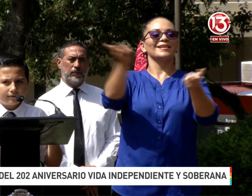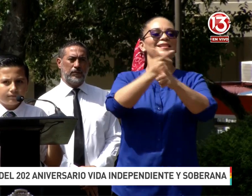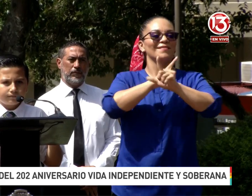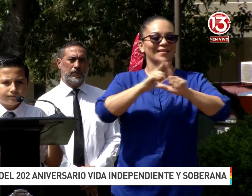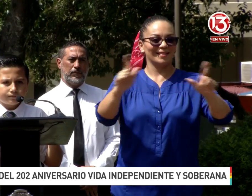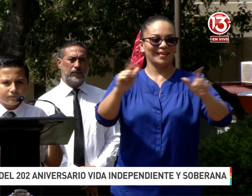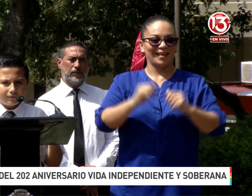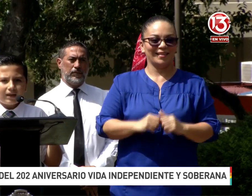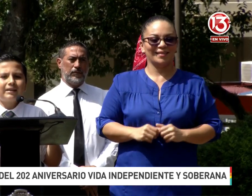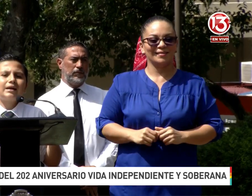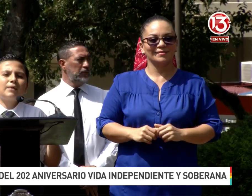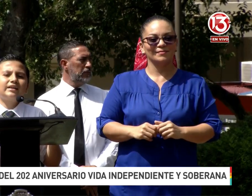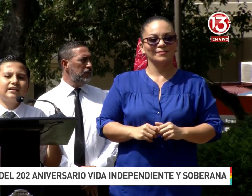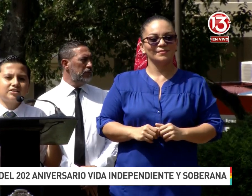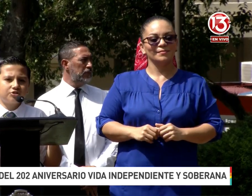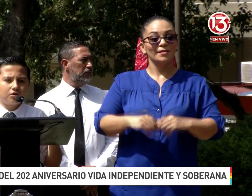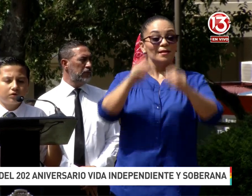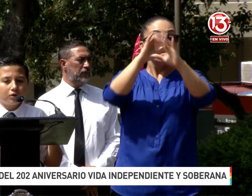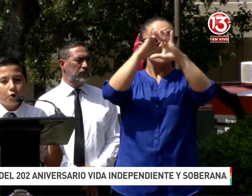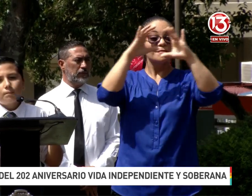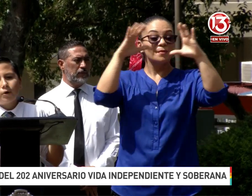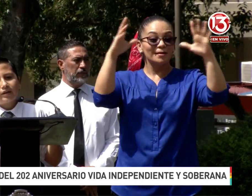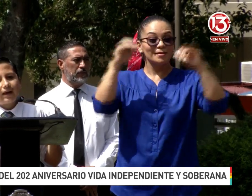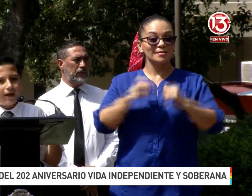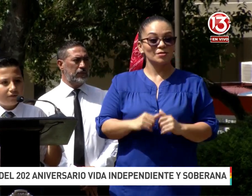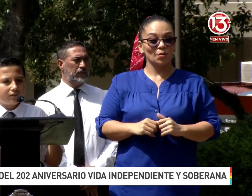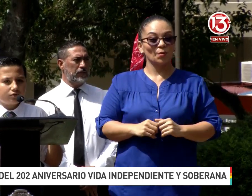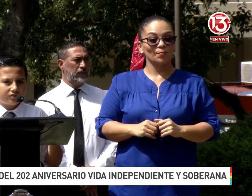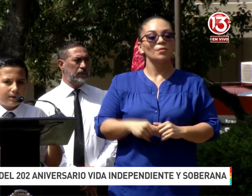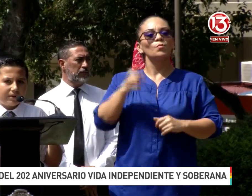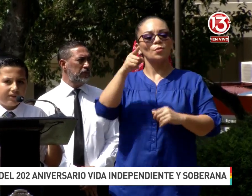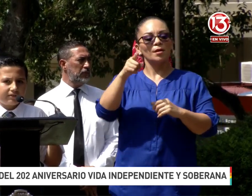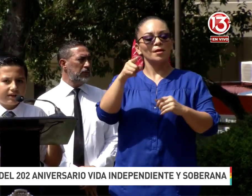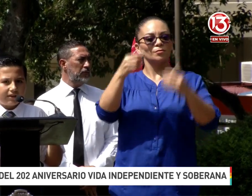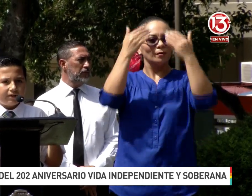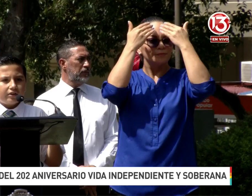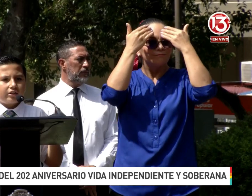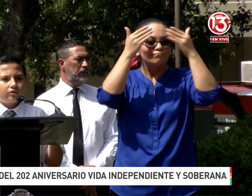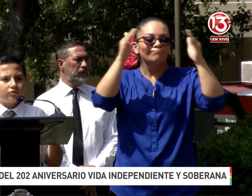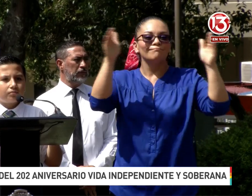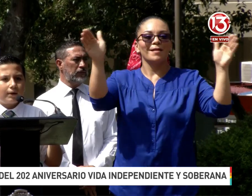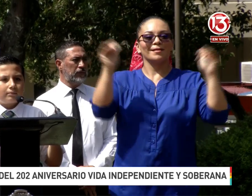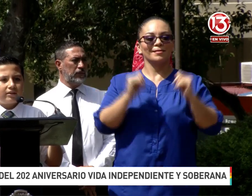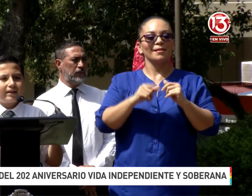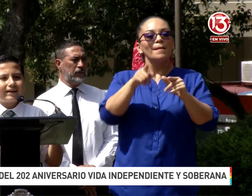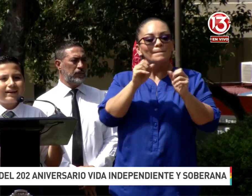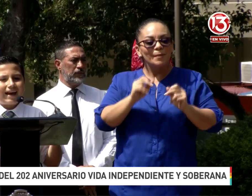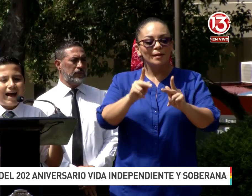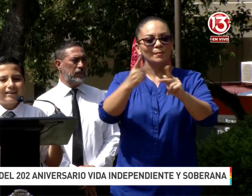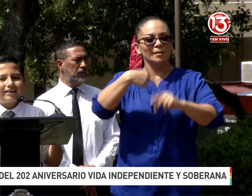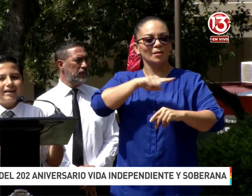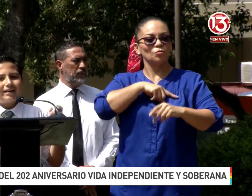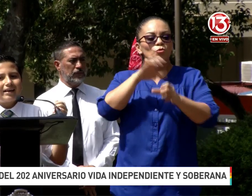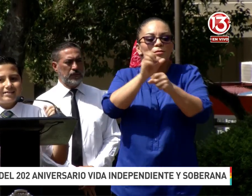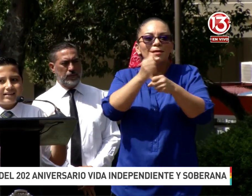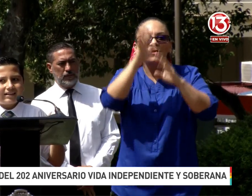libertad. La imaginación, porque abre nuestra mente y nos permite